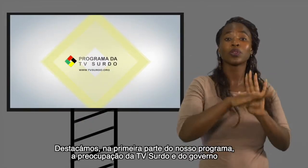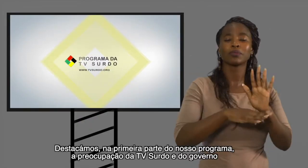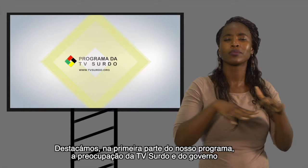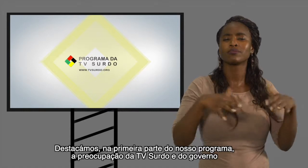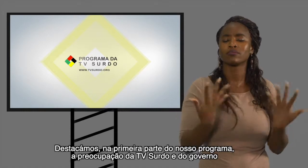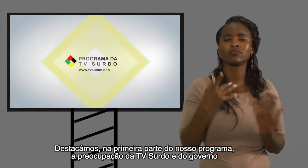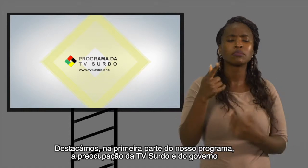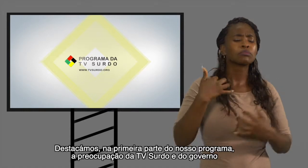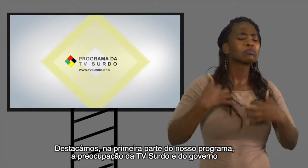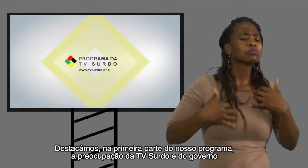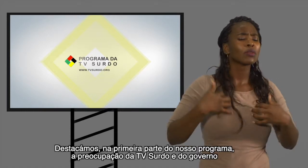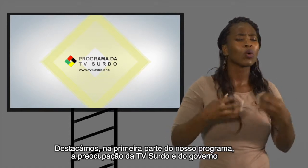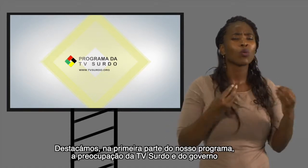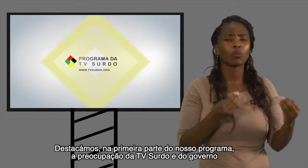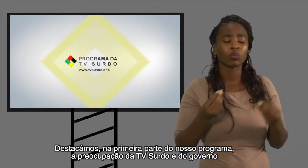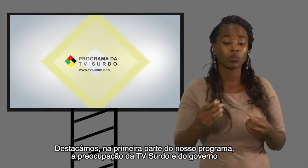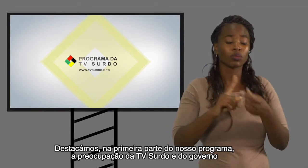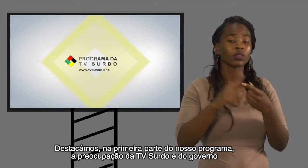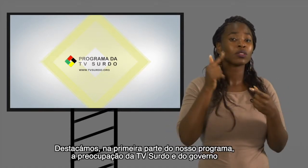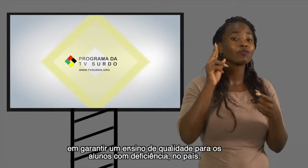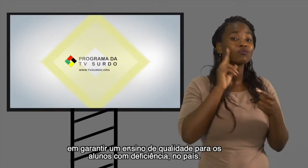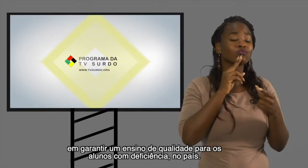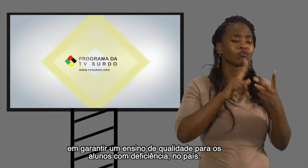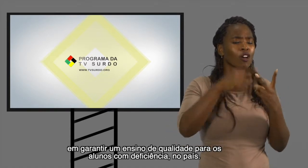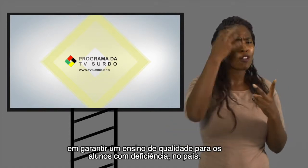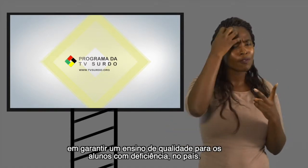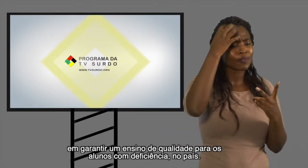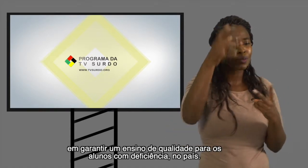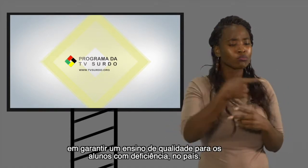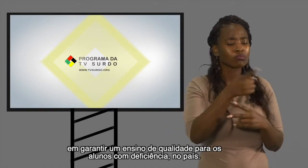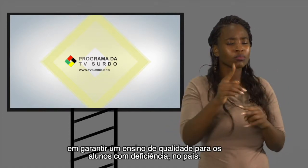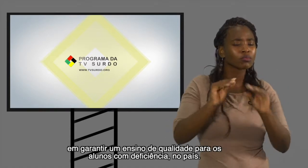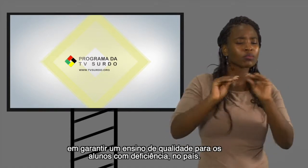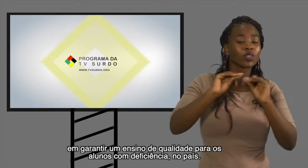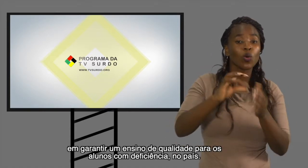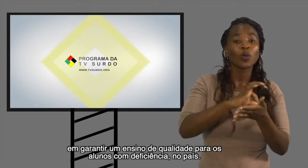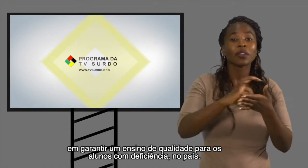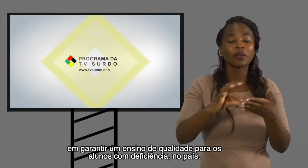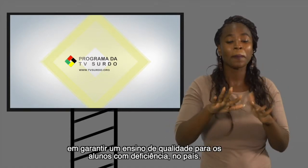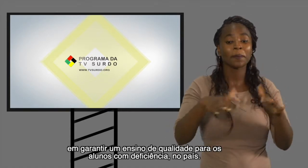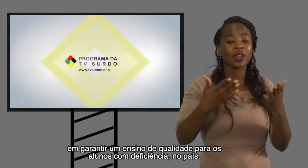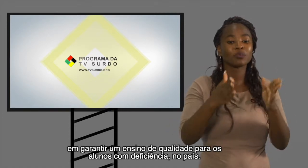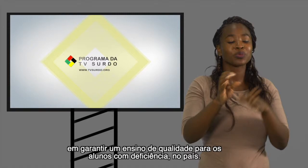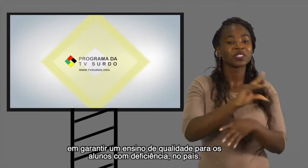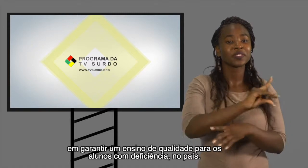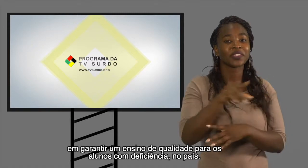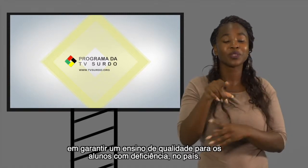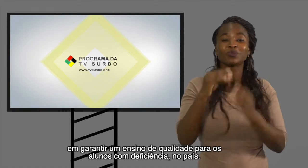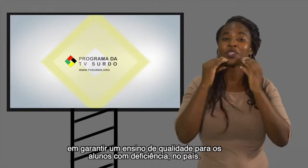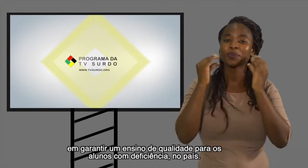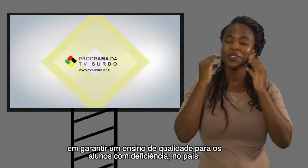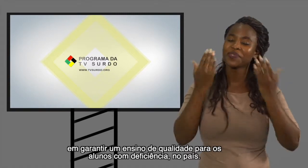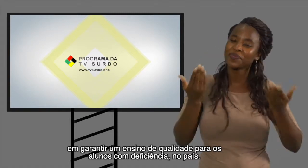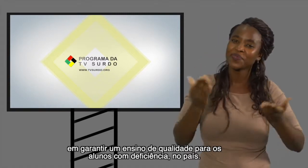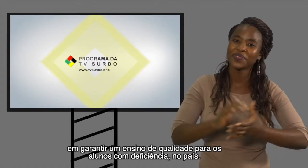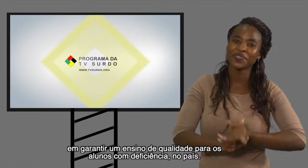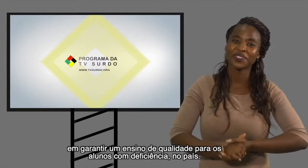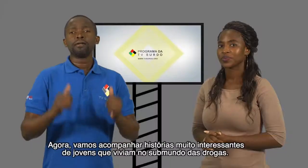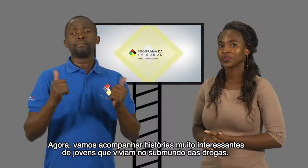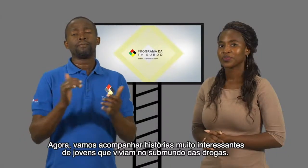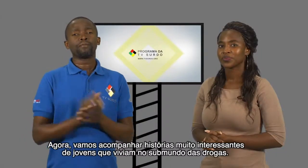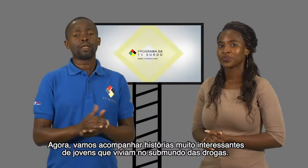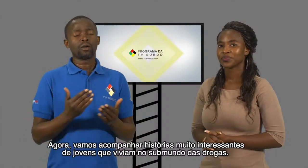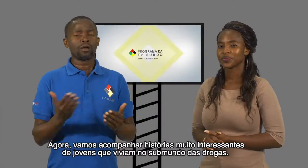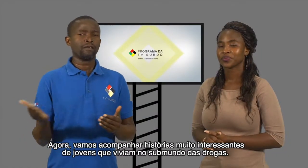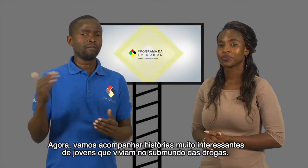a preocupação da TV Surdo e do governo em garantir o ensino de qualidade para os alunos com deficiência no país.